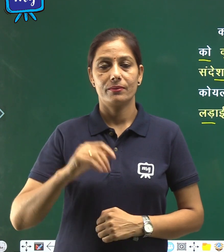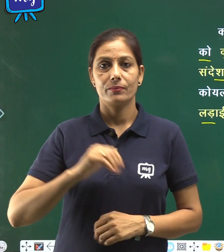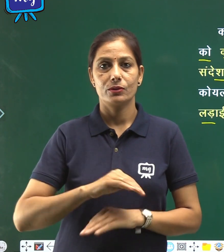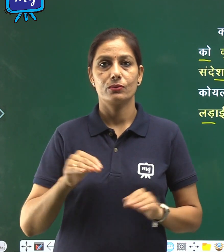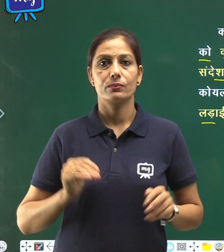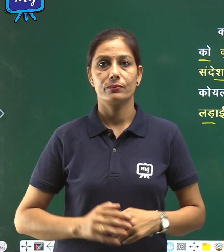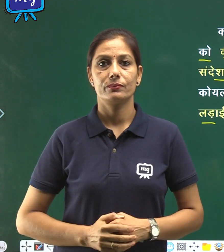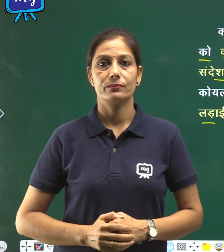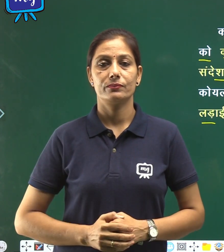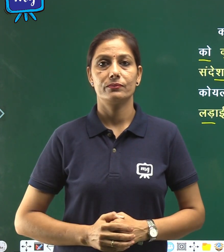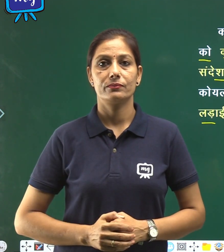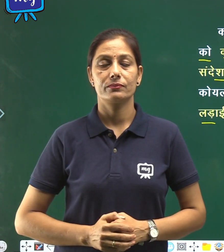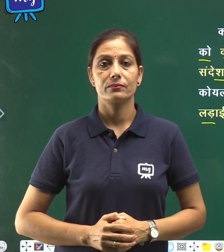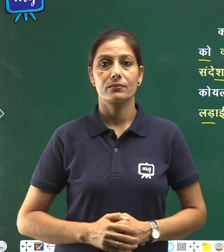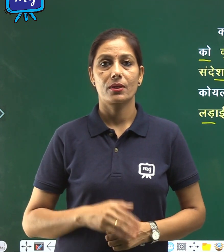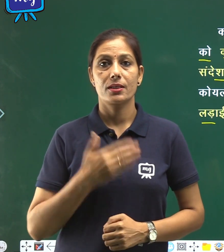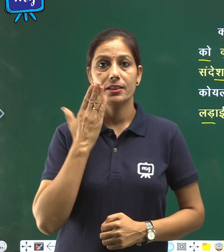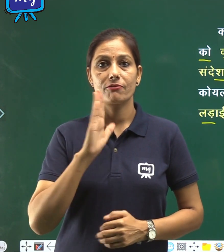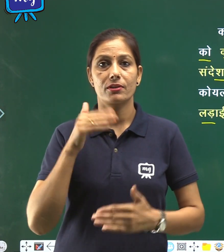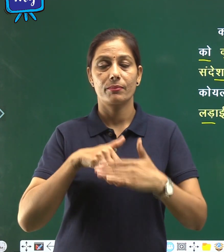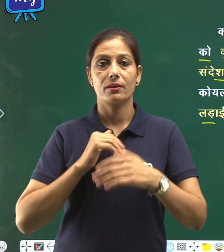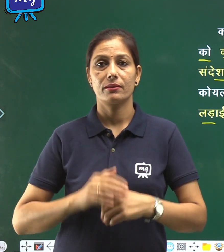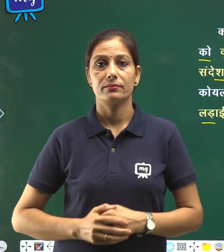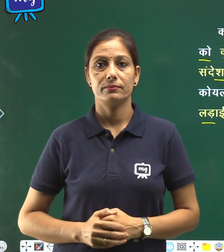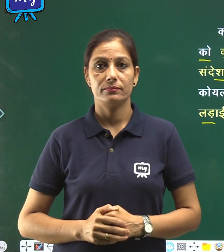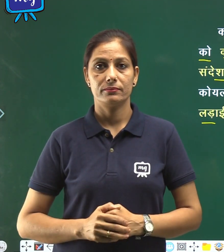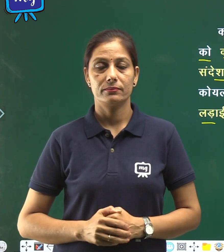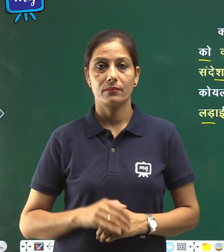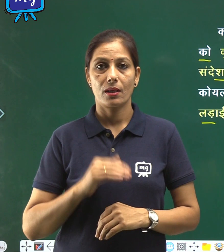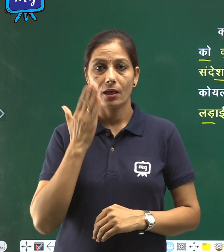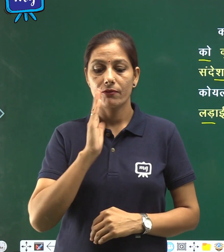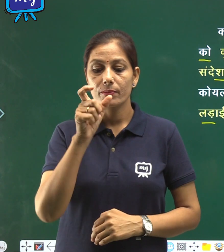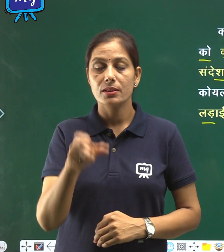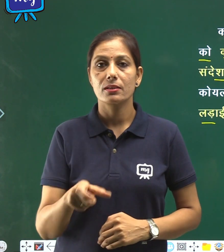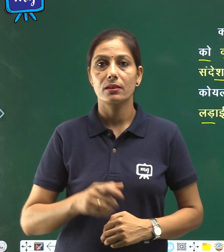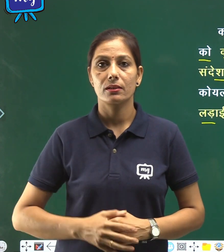बच्चों, इस कविता में कवि ने